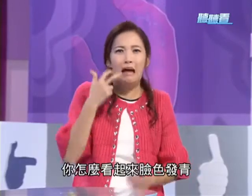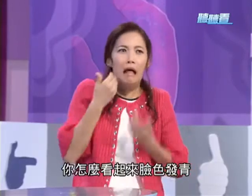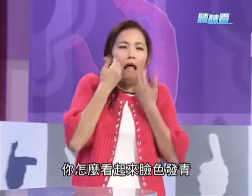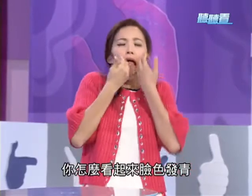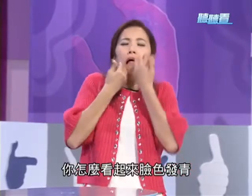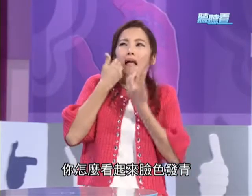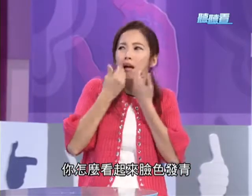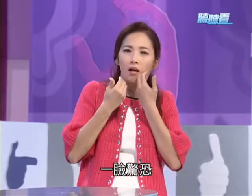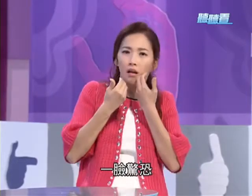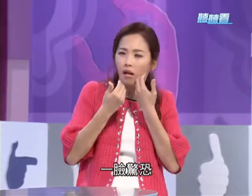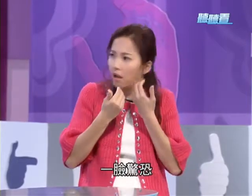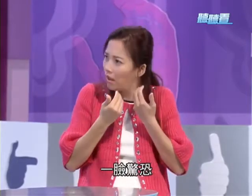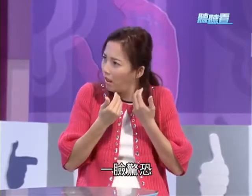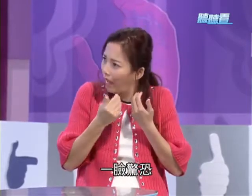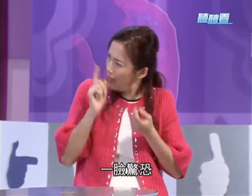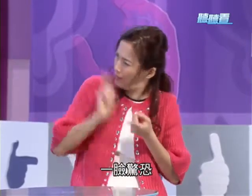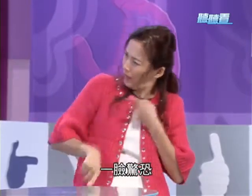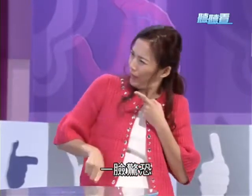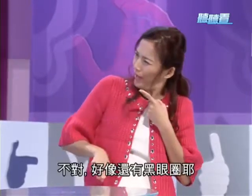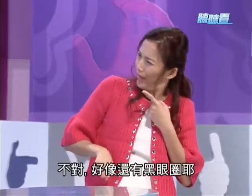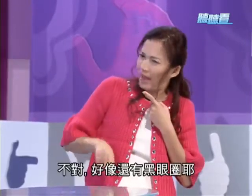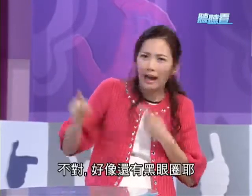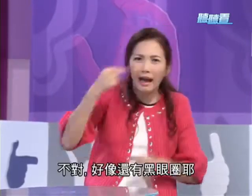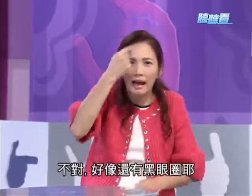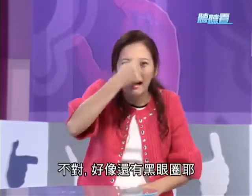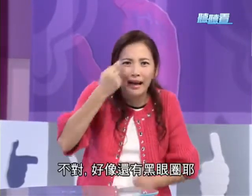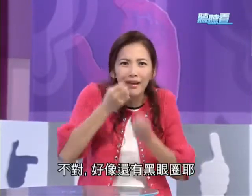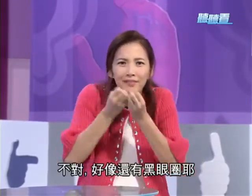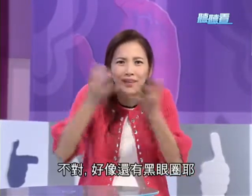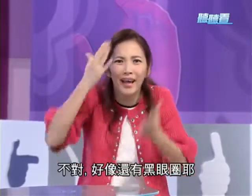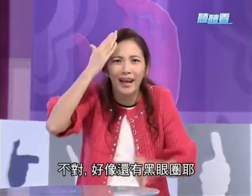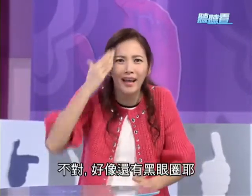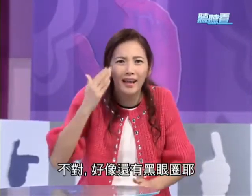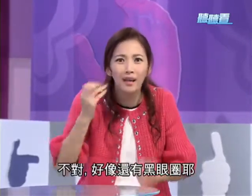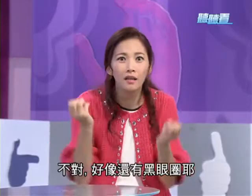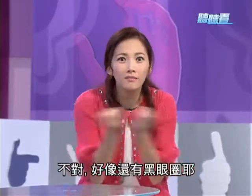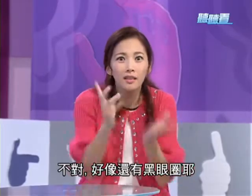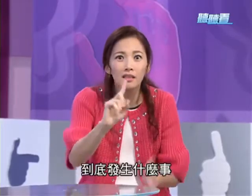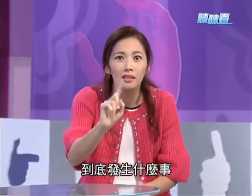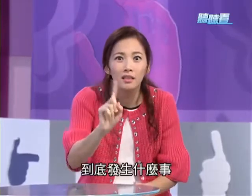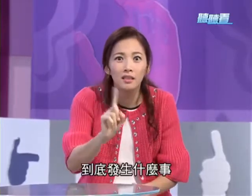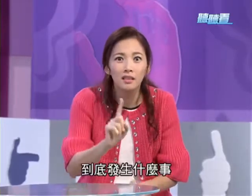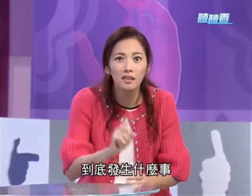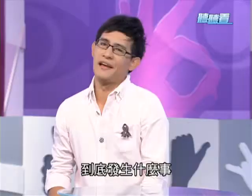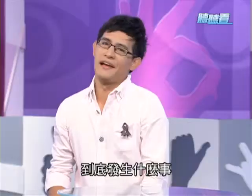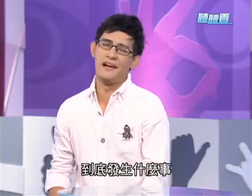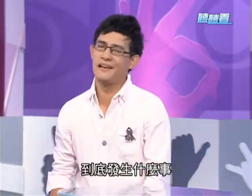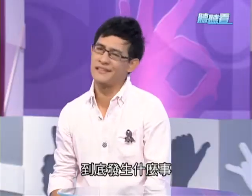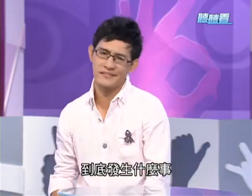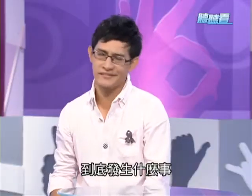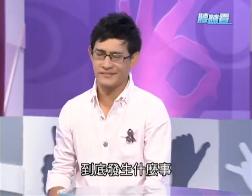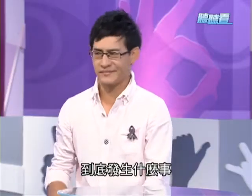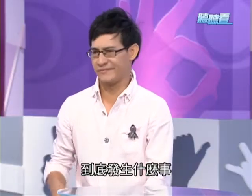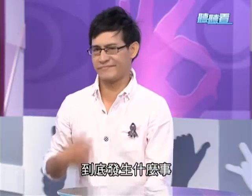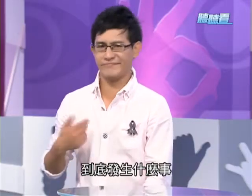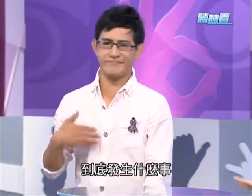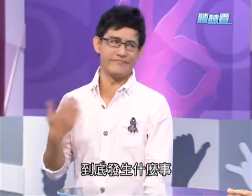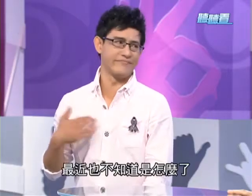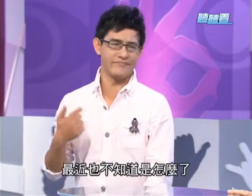发青，一脸惊恐？哎，不对哦，好像还有黑眼圈呢，到底发生什么事？ 哎呀，最近